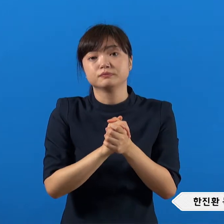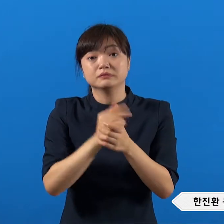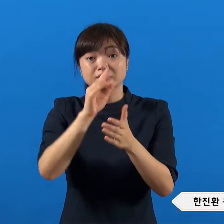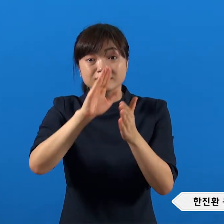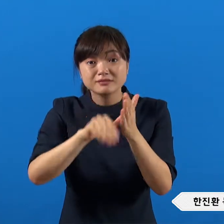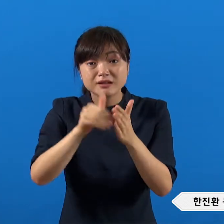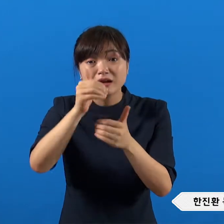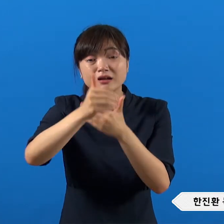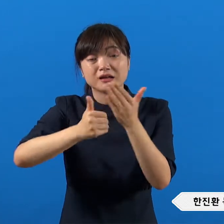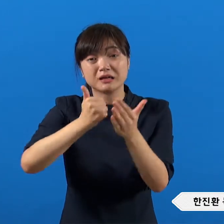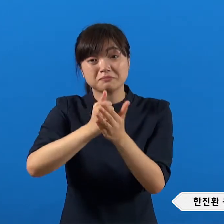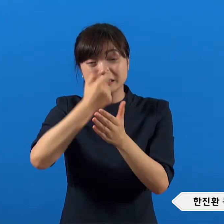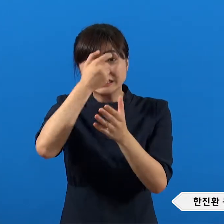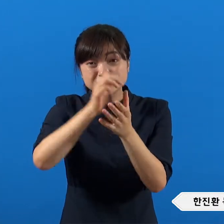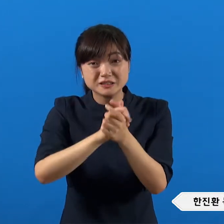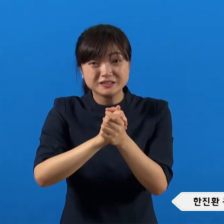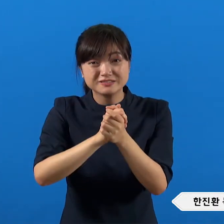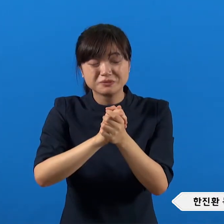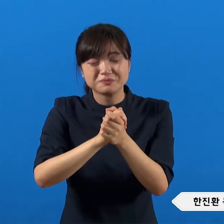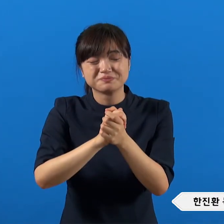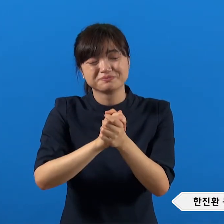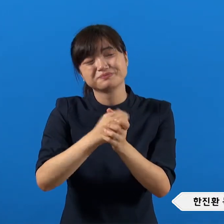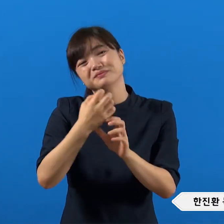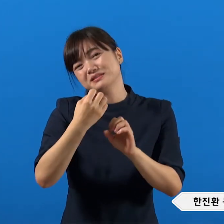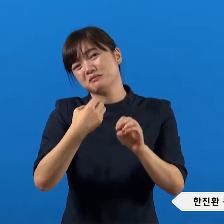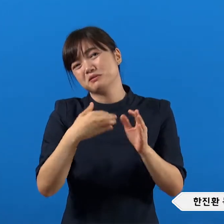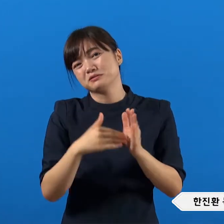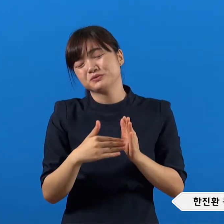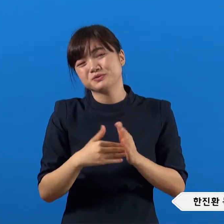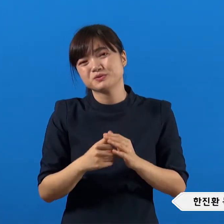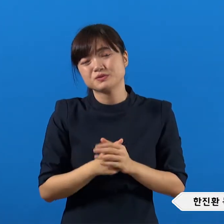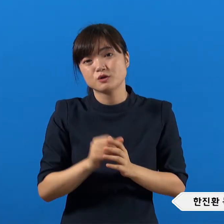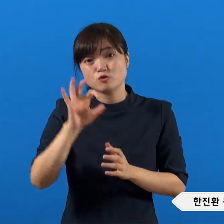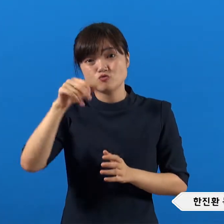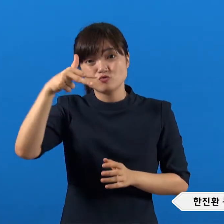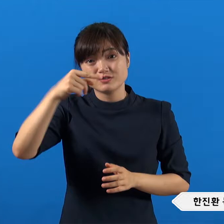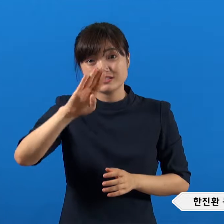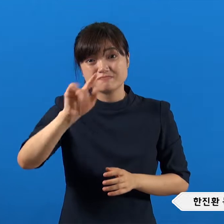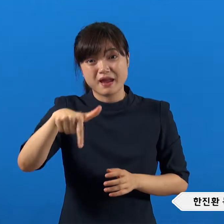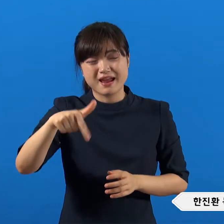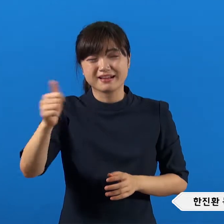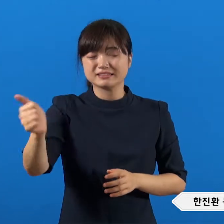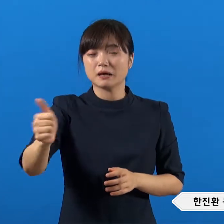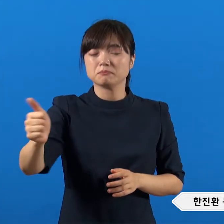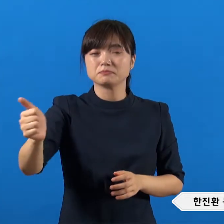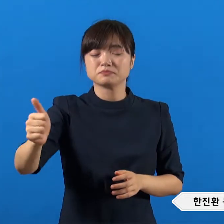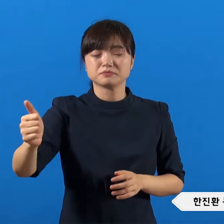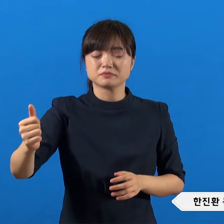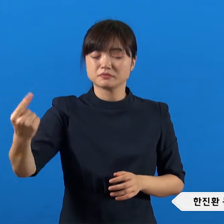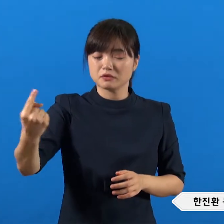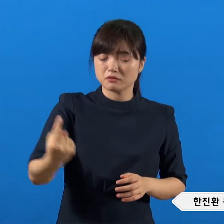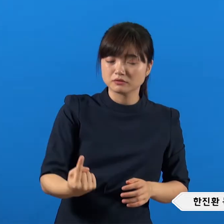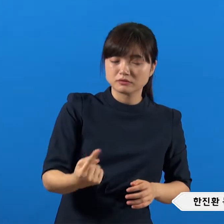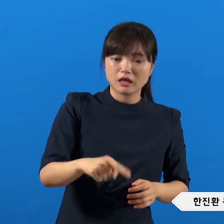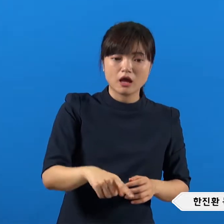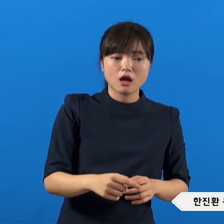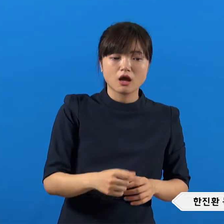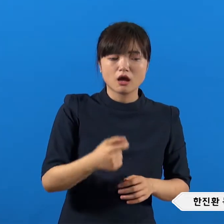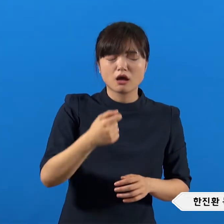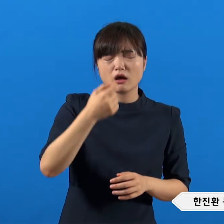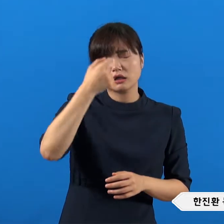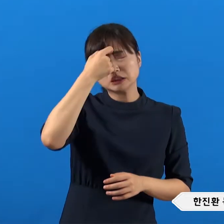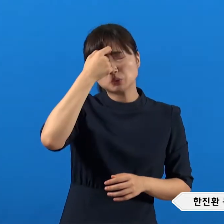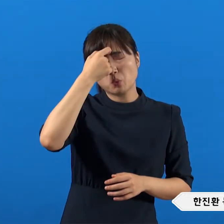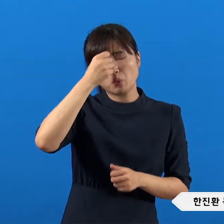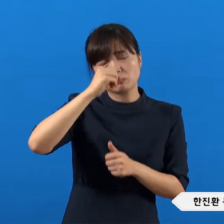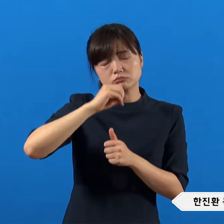하나님께서 그 기도를 외면하지 않으셨습니다. 우즈벡에서 온 어떤 남자는 전도사님 기도로 병 고침 받는